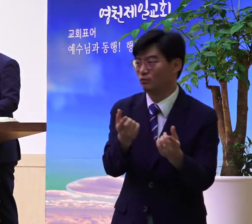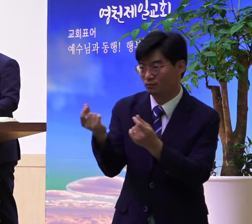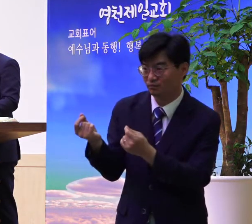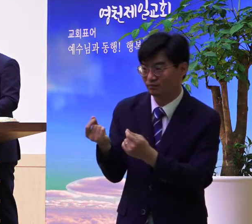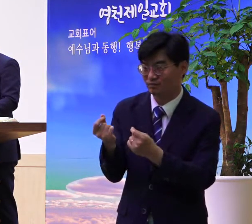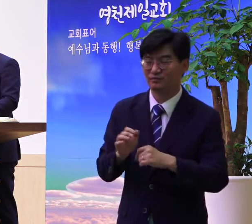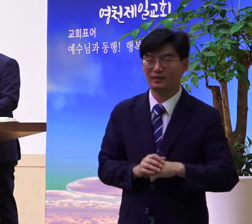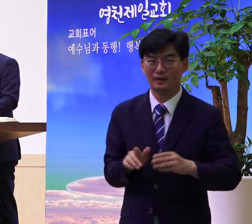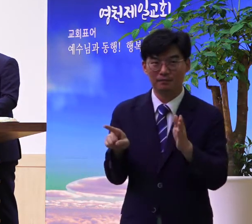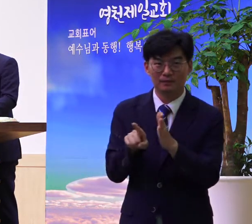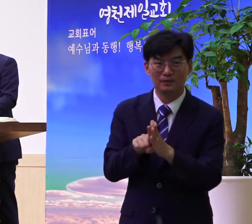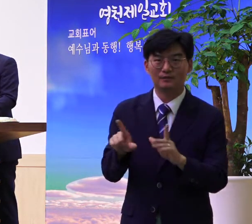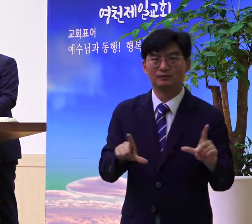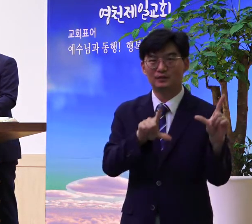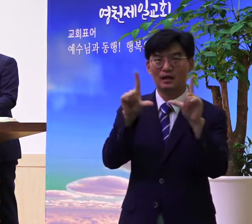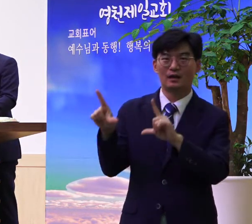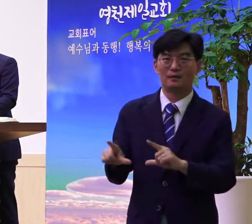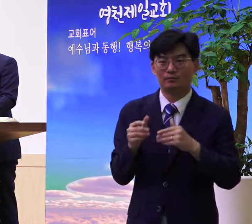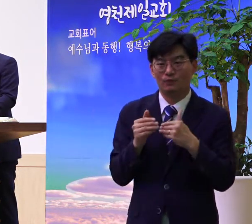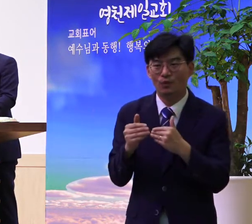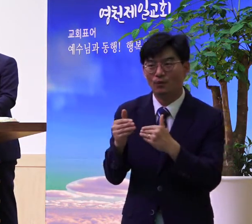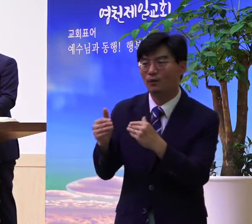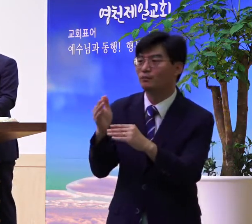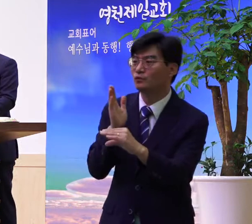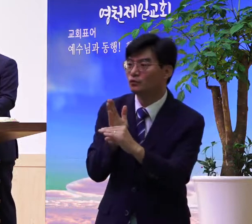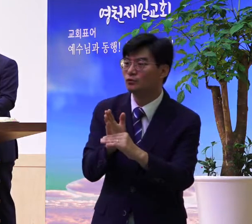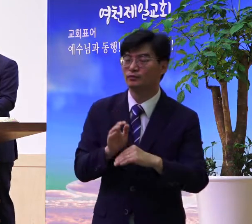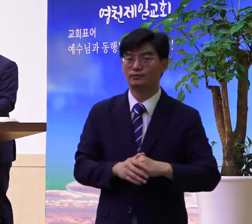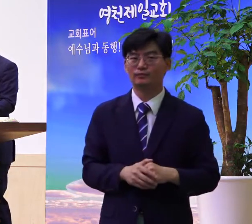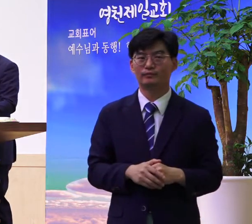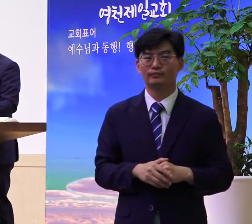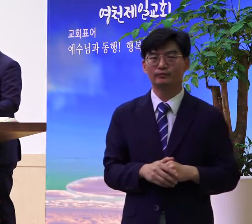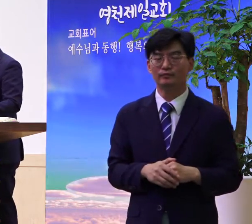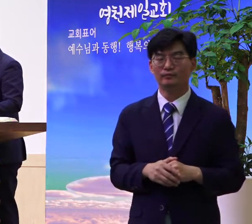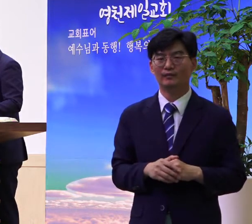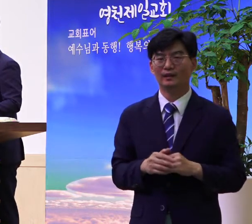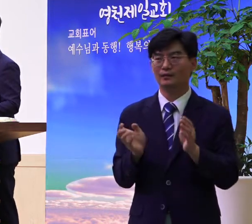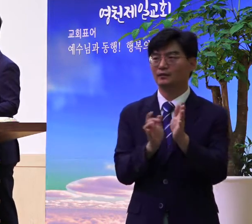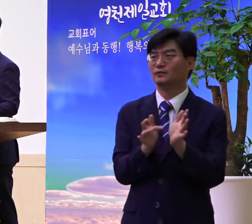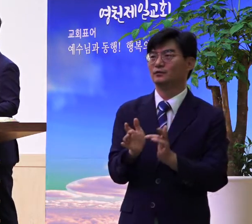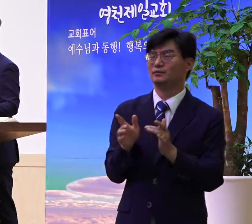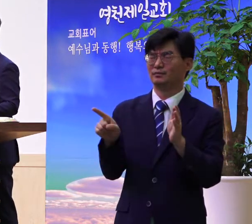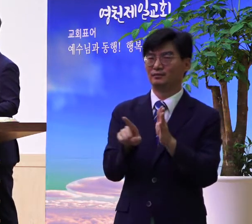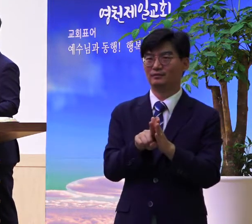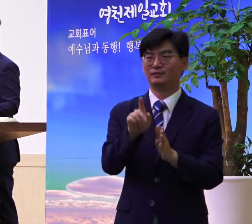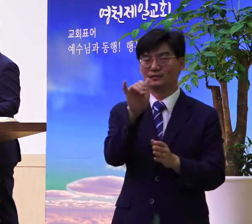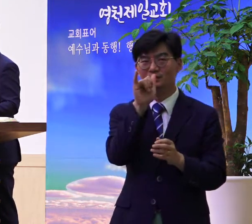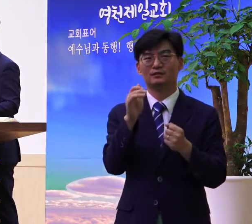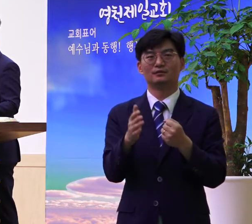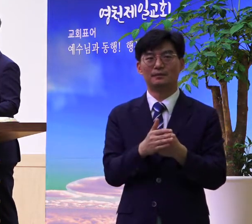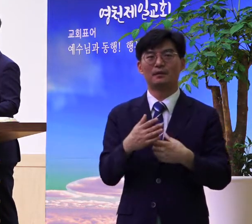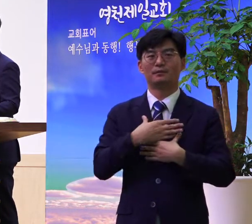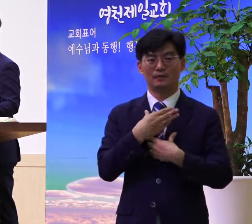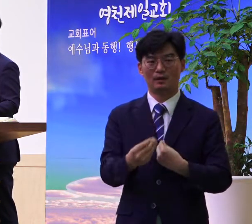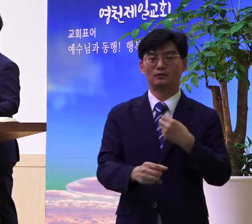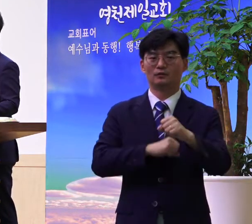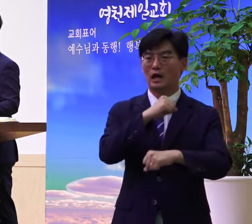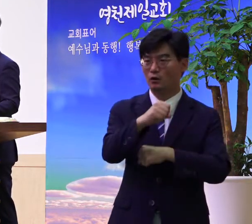그래서 한편으로는 자유롭습니다. 길 위에 있기 때문에 얽매이지 않고 자유롭죠. 그러나 또